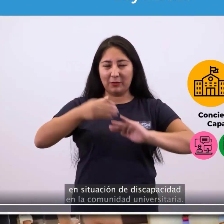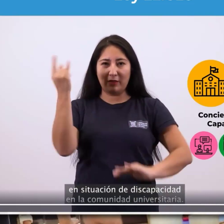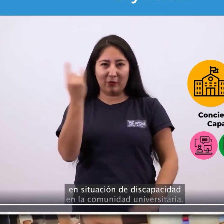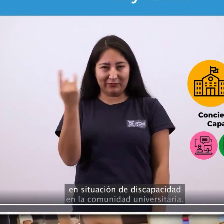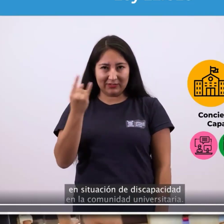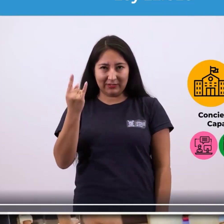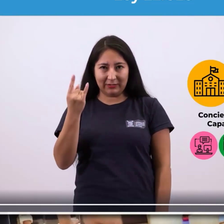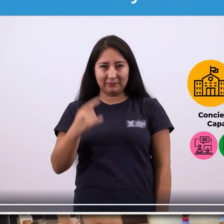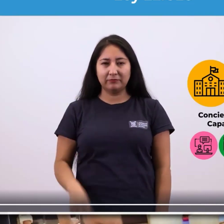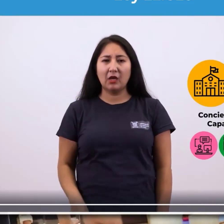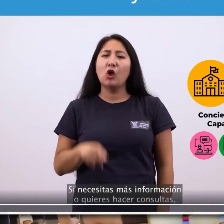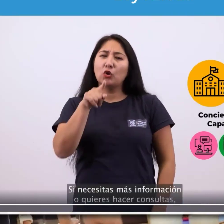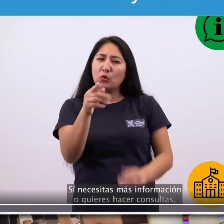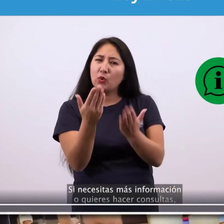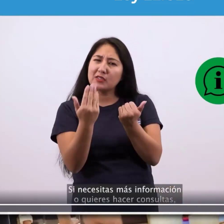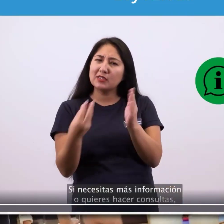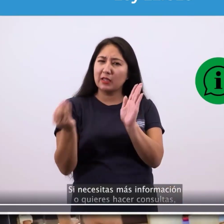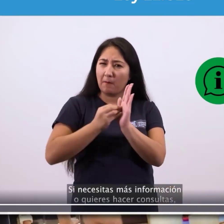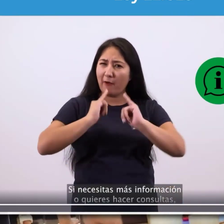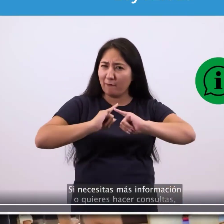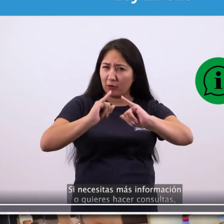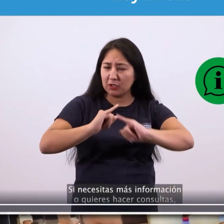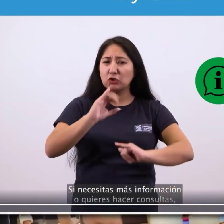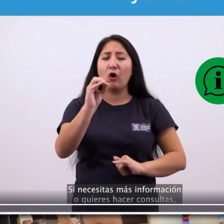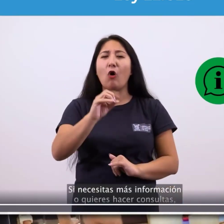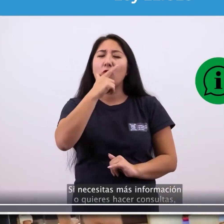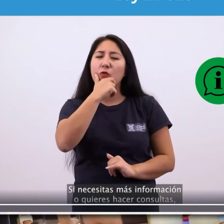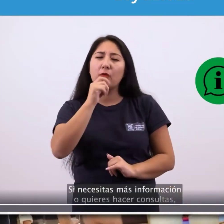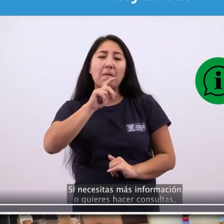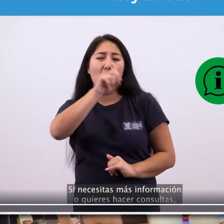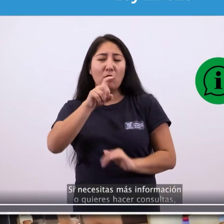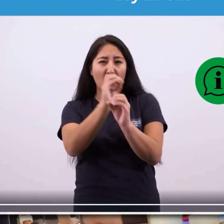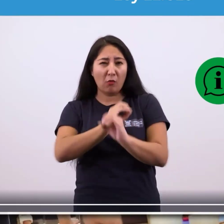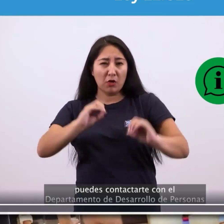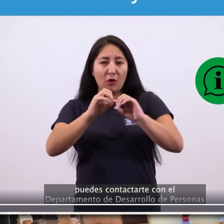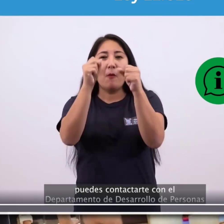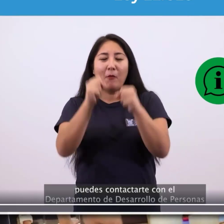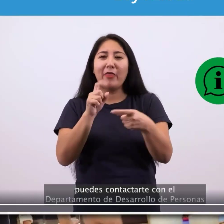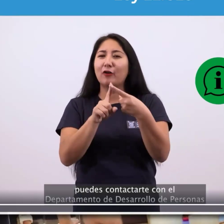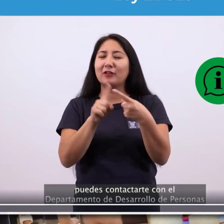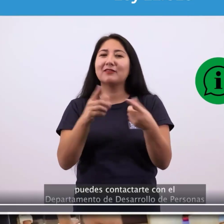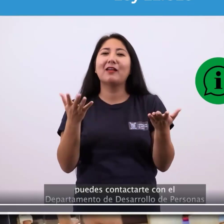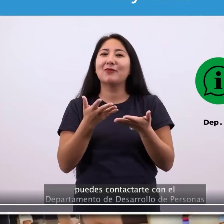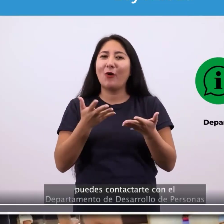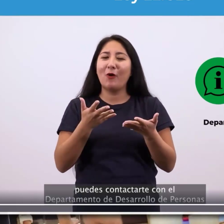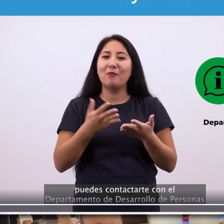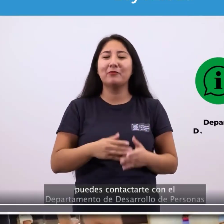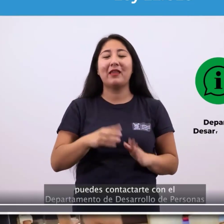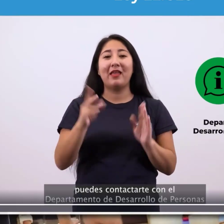comunidad universitaria. Si necesitas más información o quieres hacer consultas, puedes contactarte con el Departamento de Desarrollo